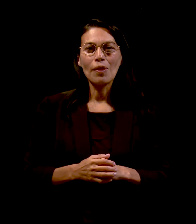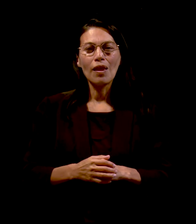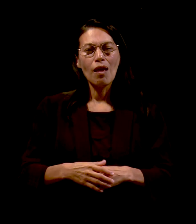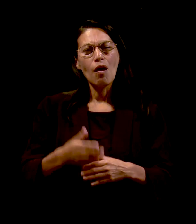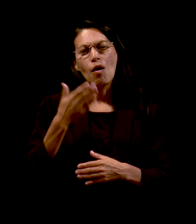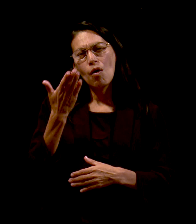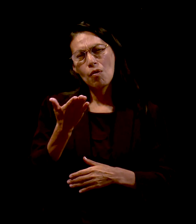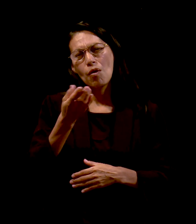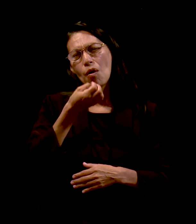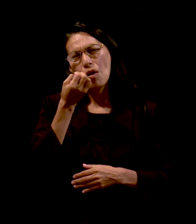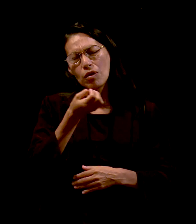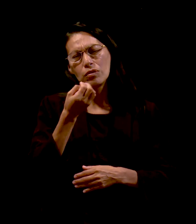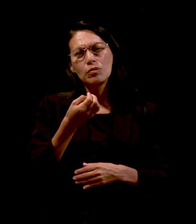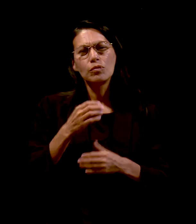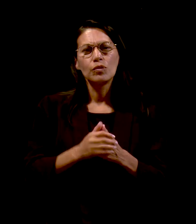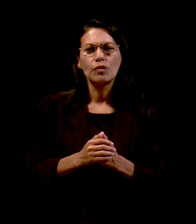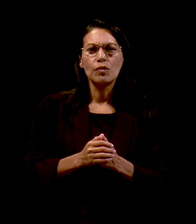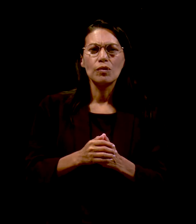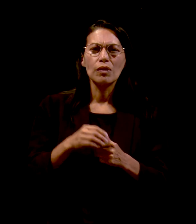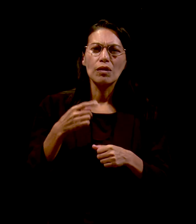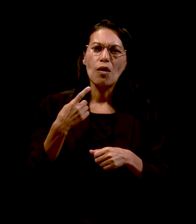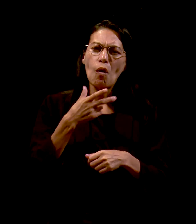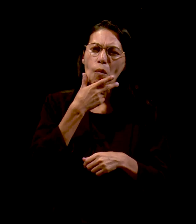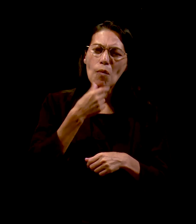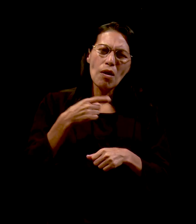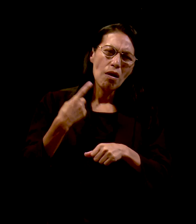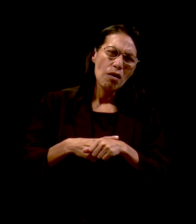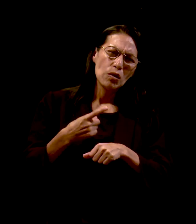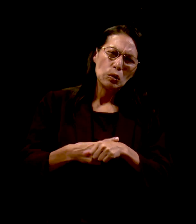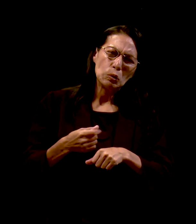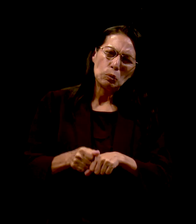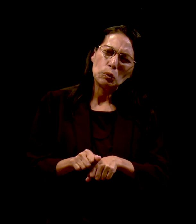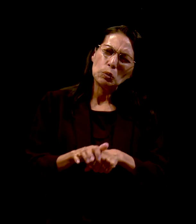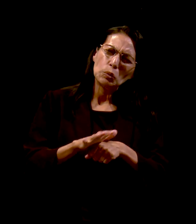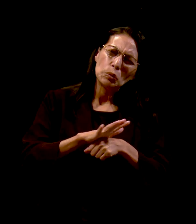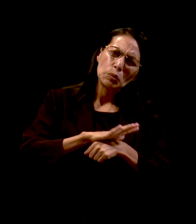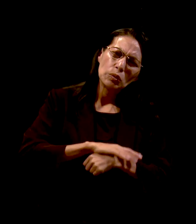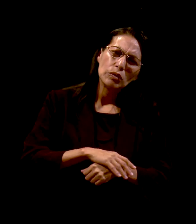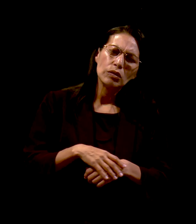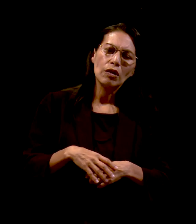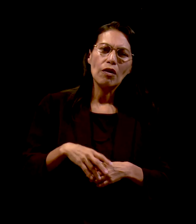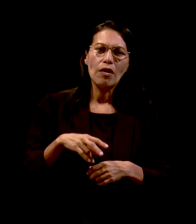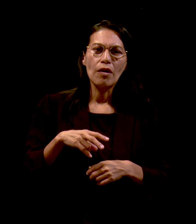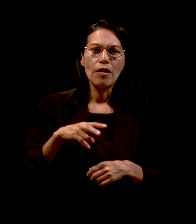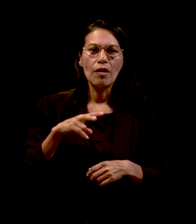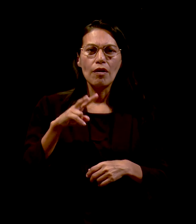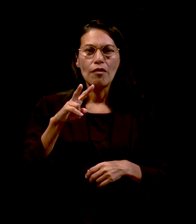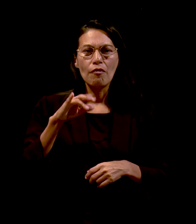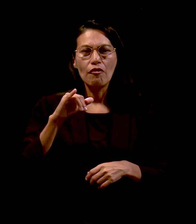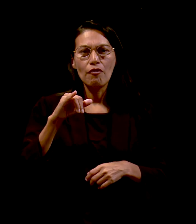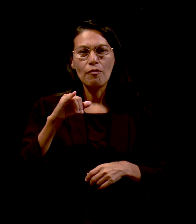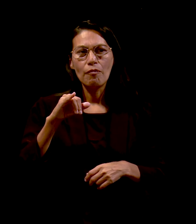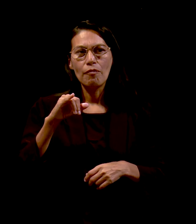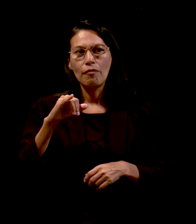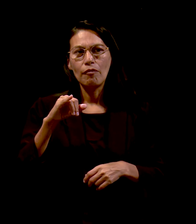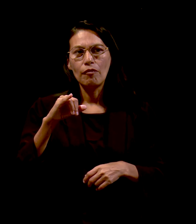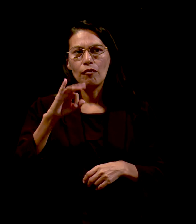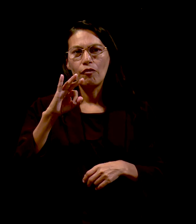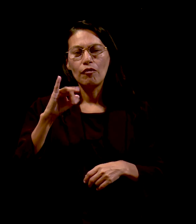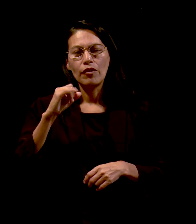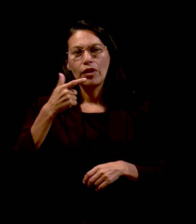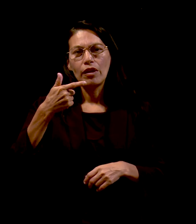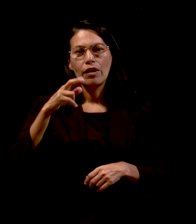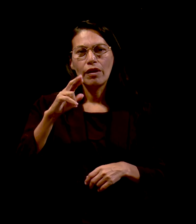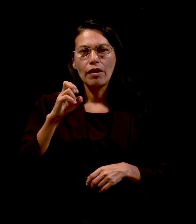que se encuentra grave por covite y por conversión de rosa olivia figueroa priego o sea hay muchas personas